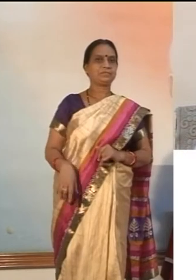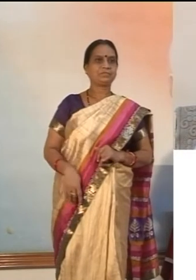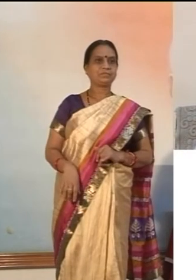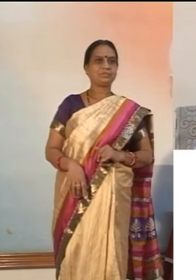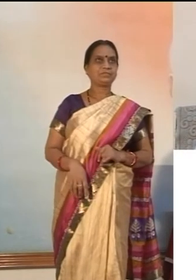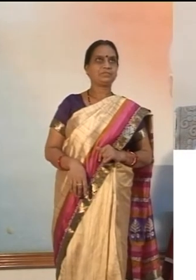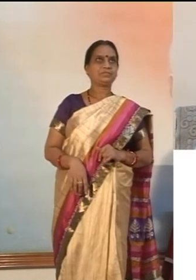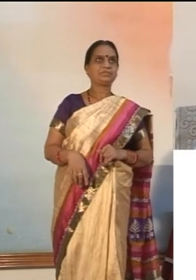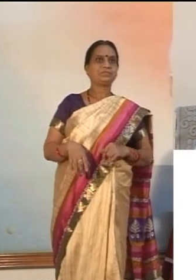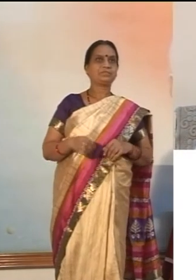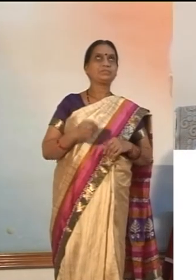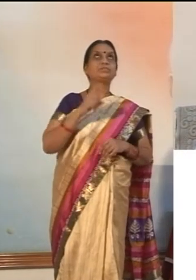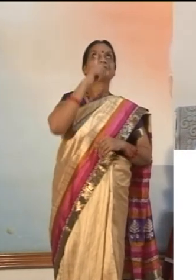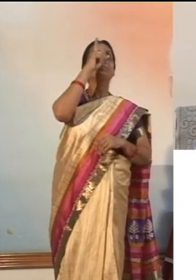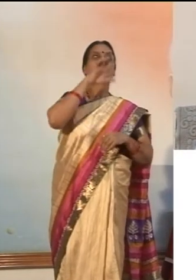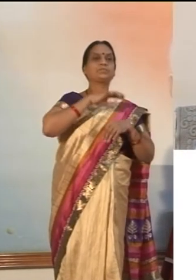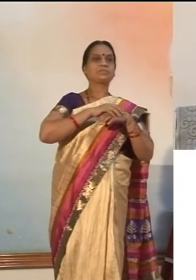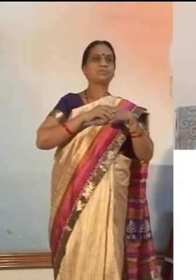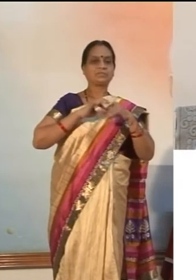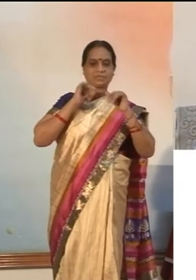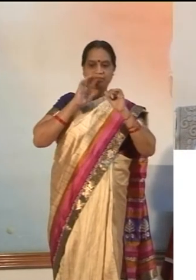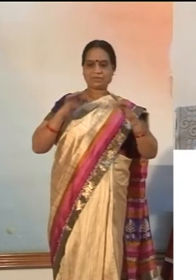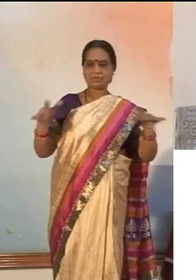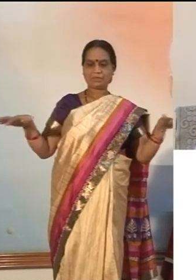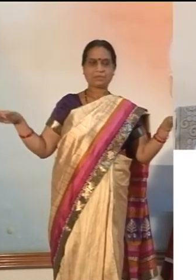वो प्रेम के सागर हैं,